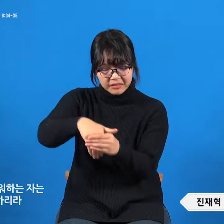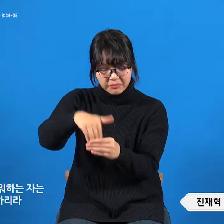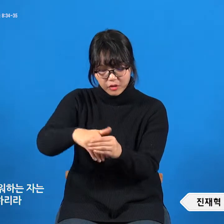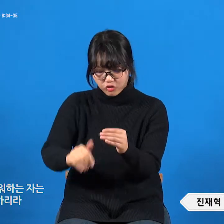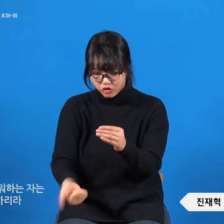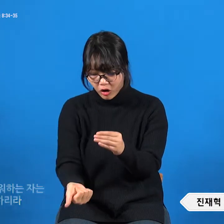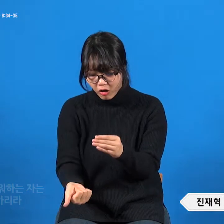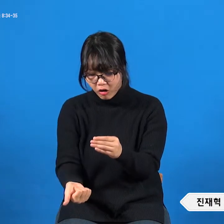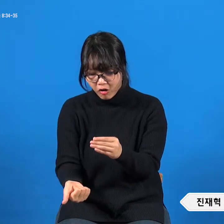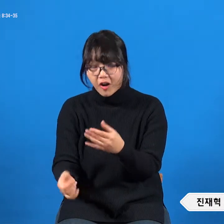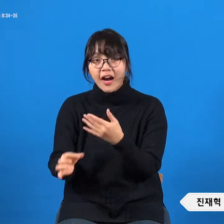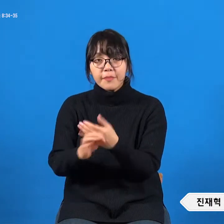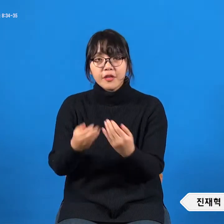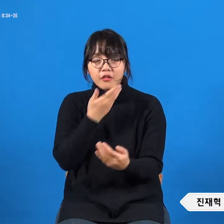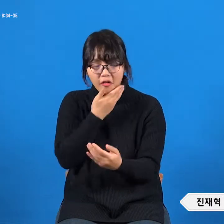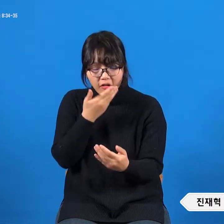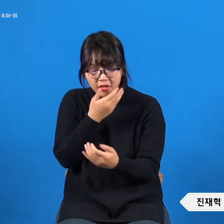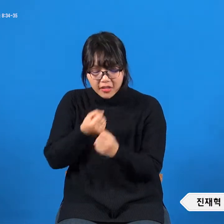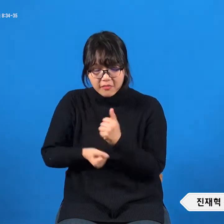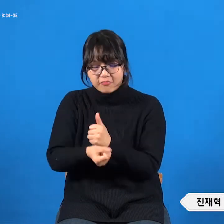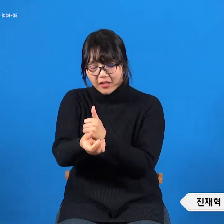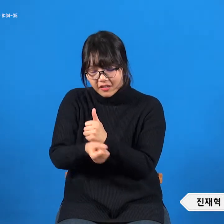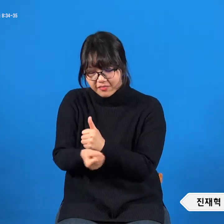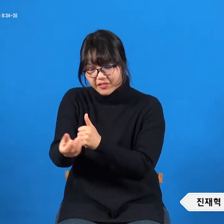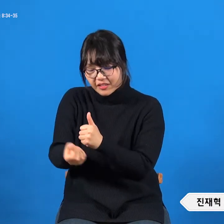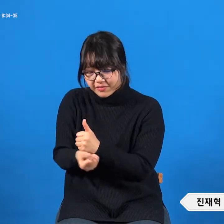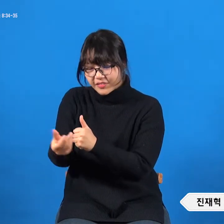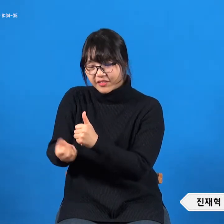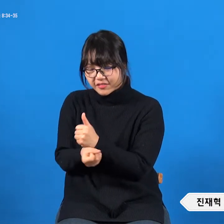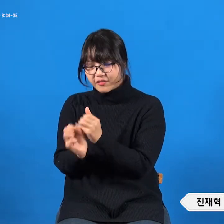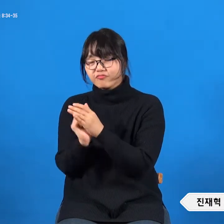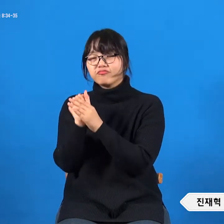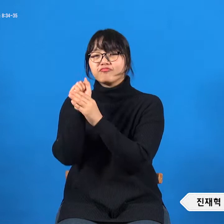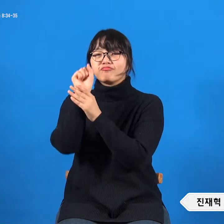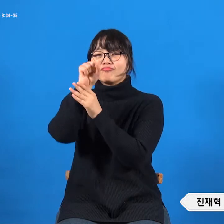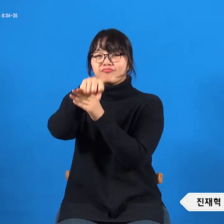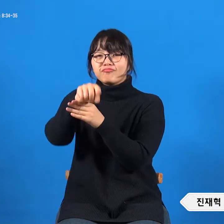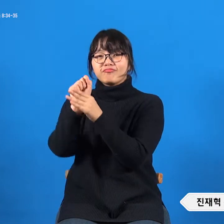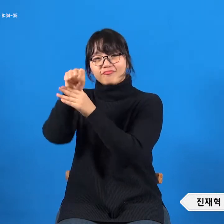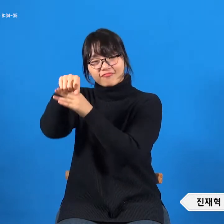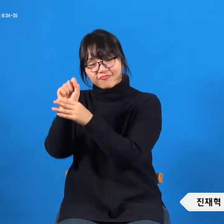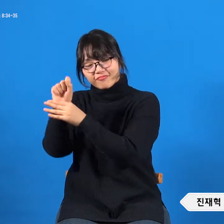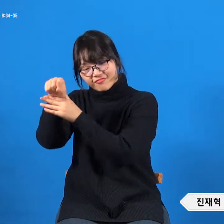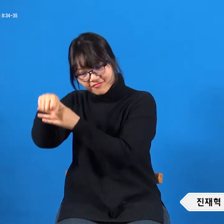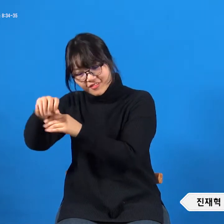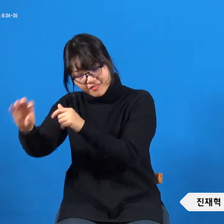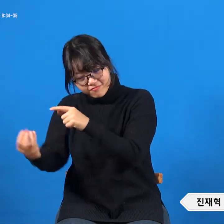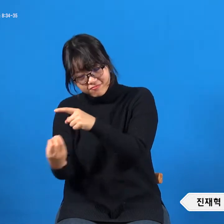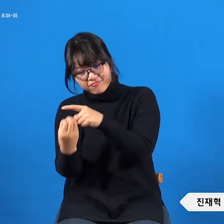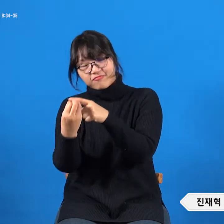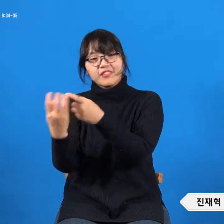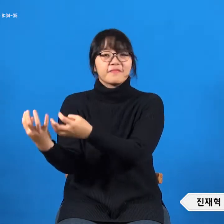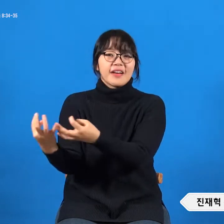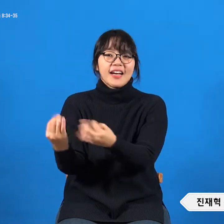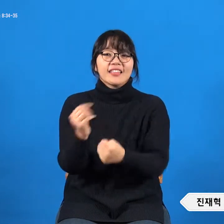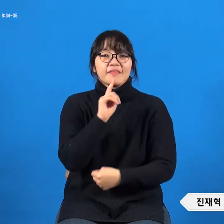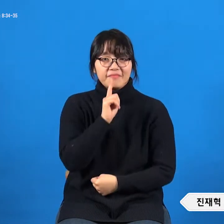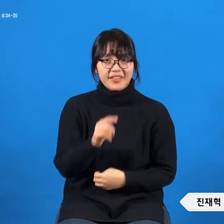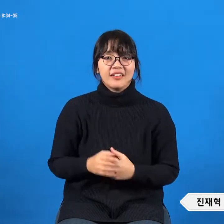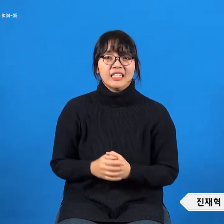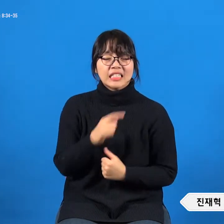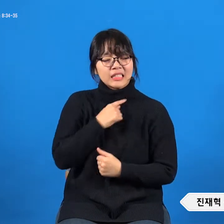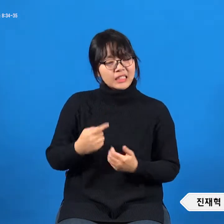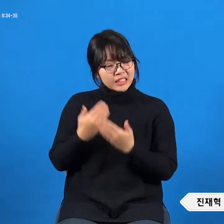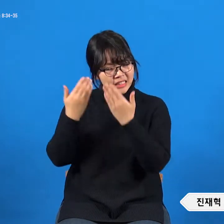죽으면 많은 열매를 맺는다고 말합니다. 한 알의 밀 아래의 죽음은 많은 열매를 맺기 위한